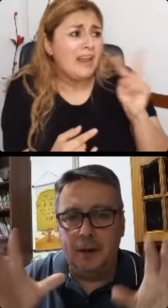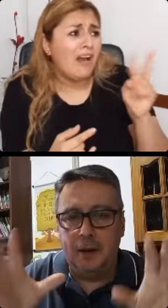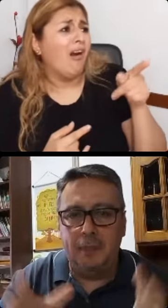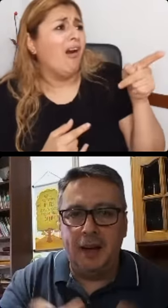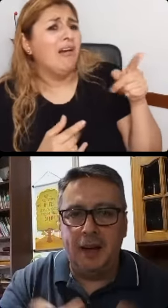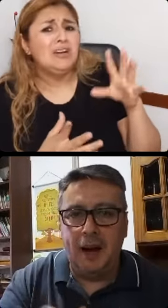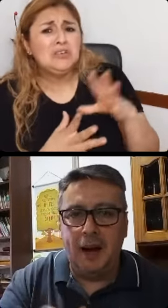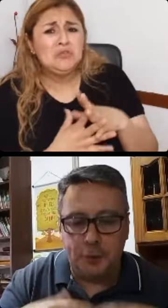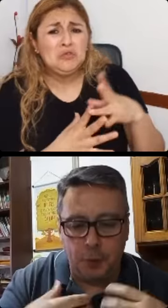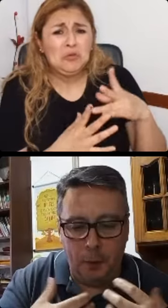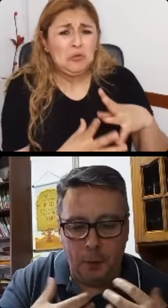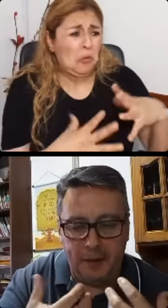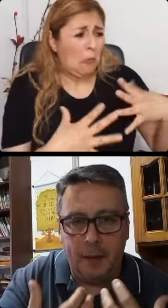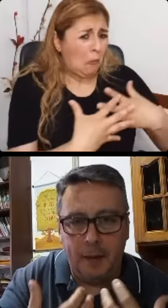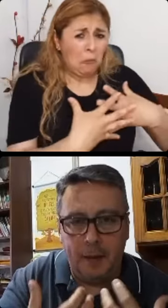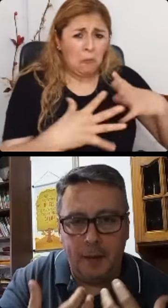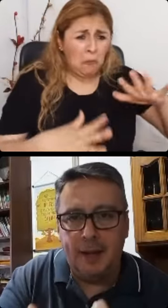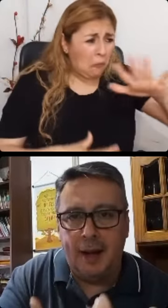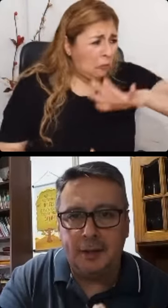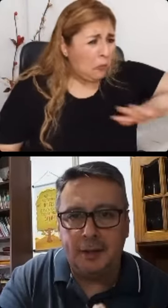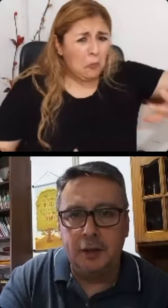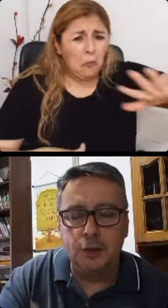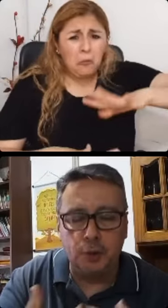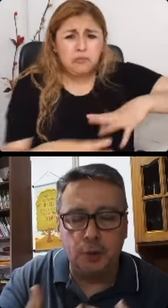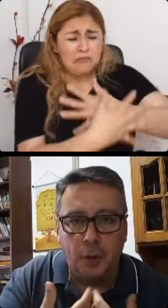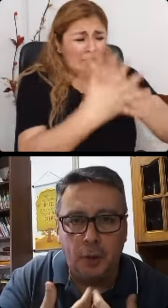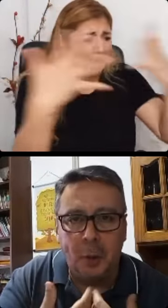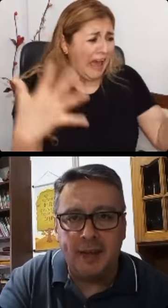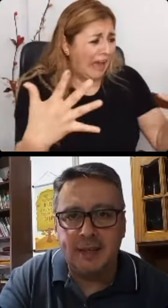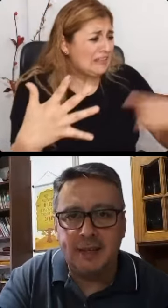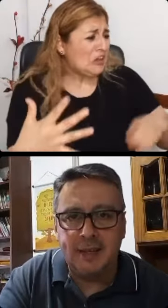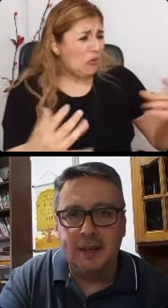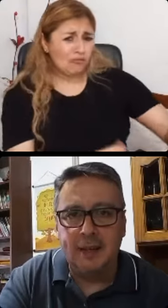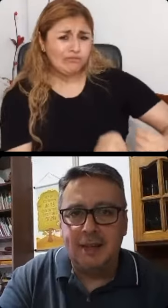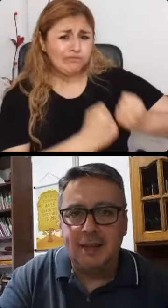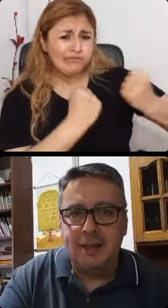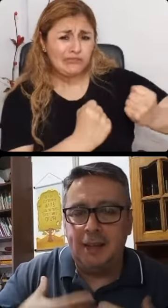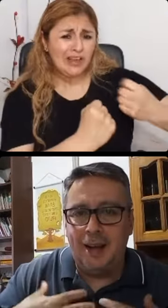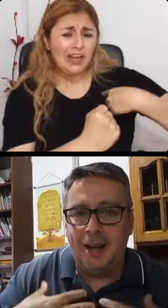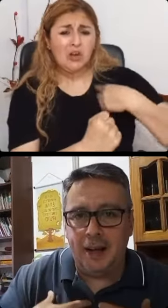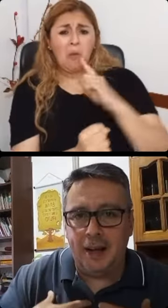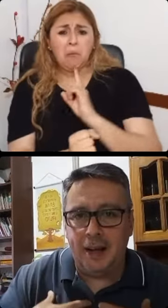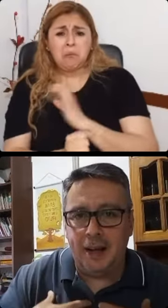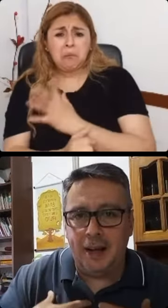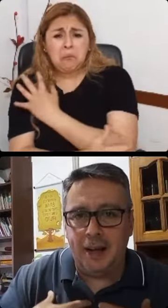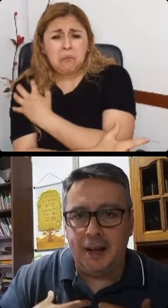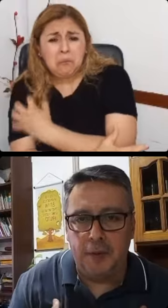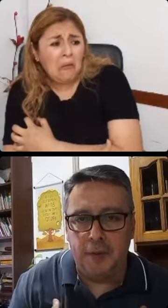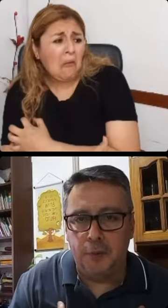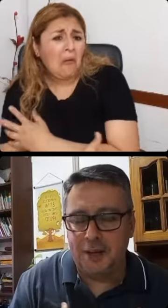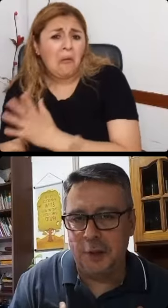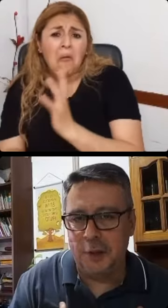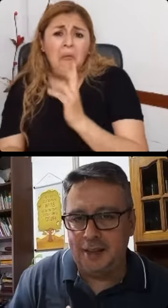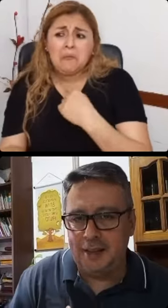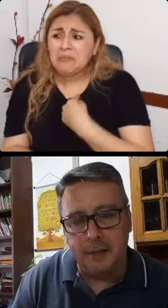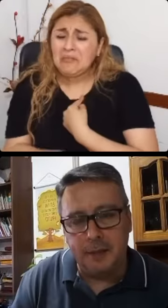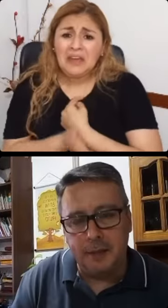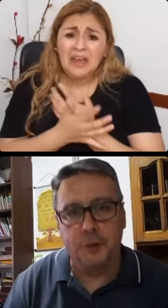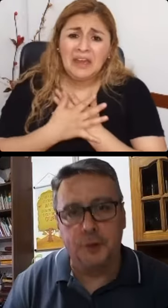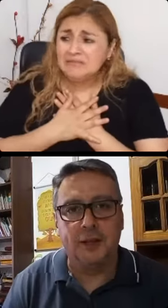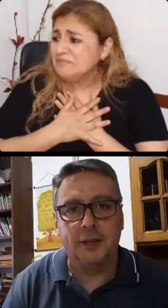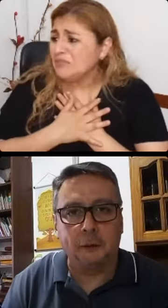miraba su debilidad su pobreza sentía lástima por él mismo sentía